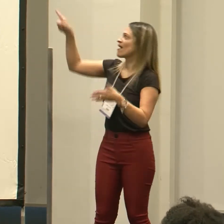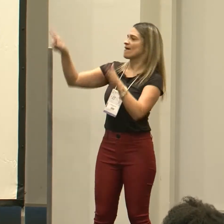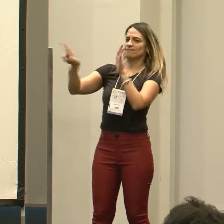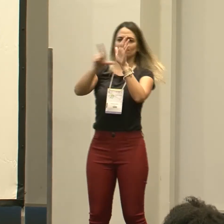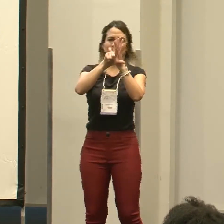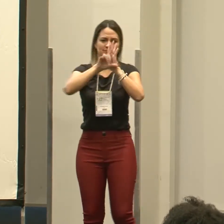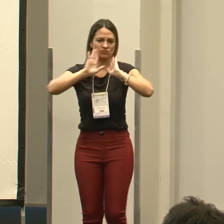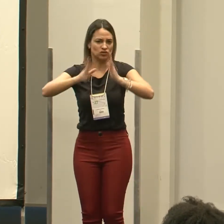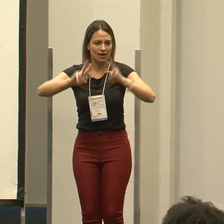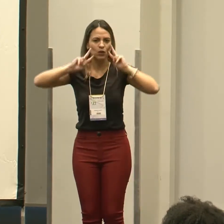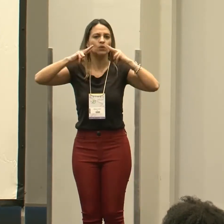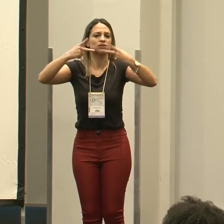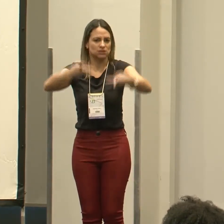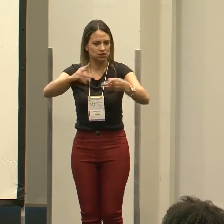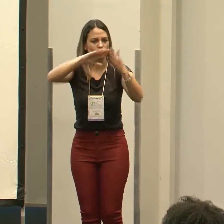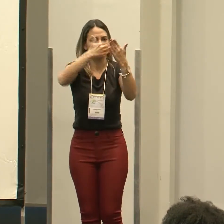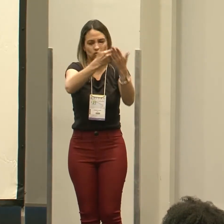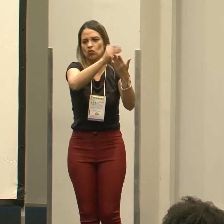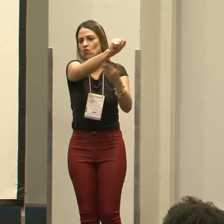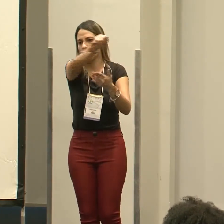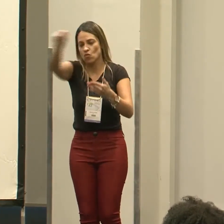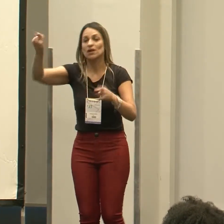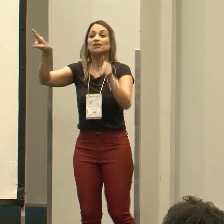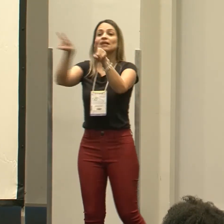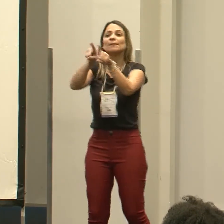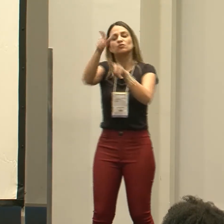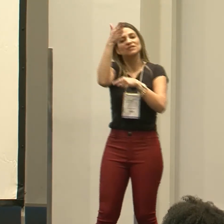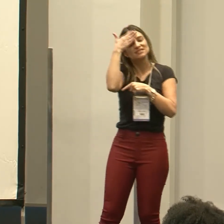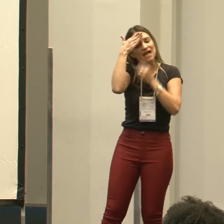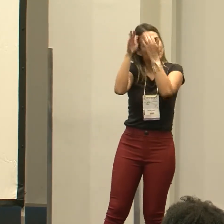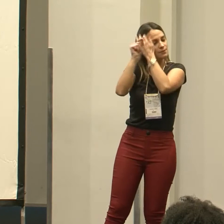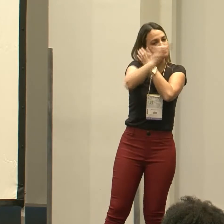mental, essa luta, e a lei de Libras veio para reconhecer